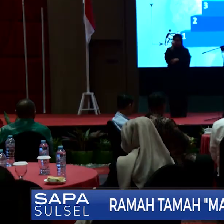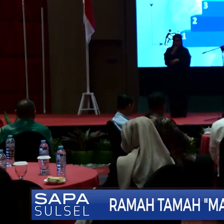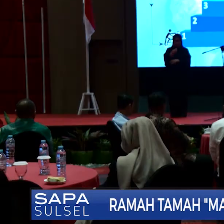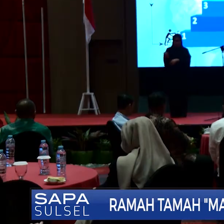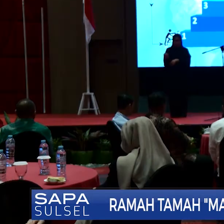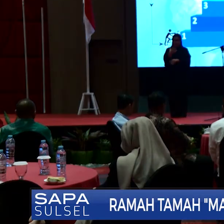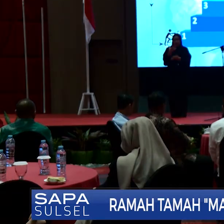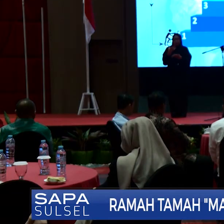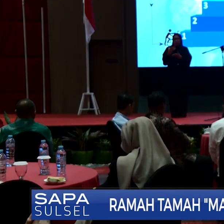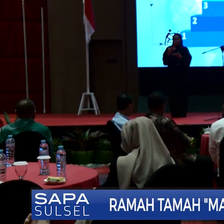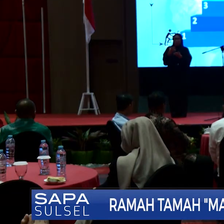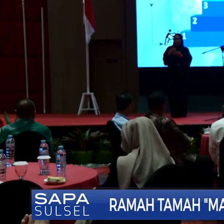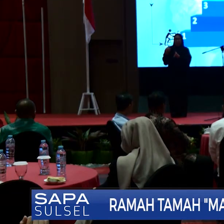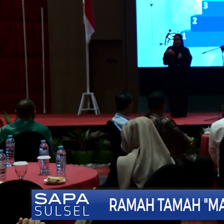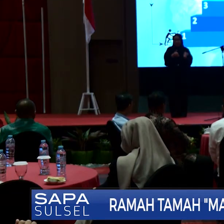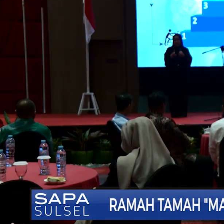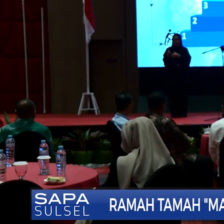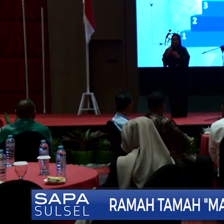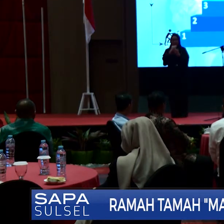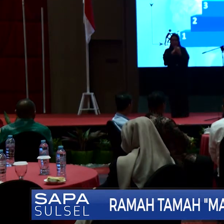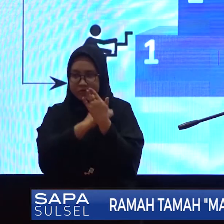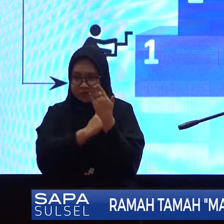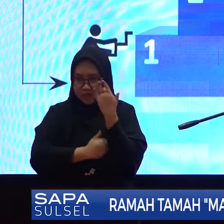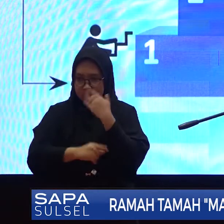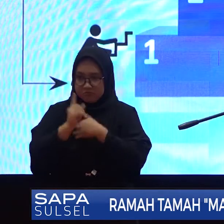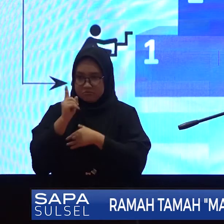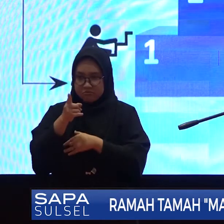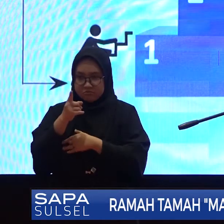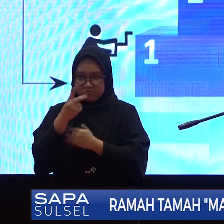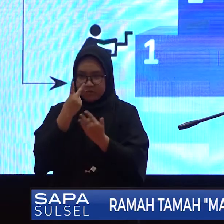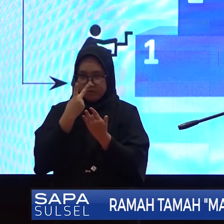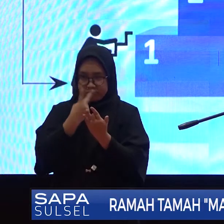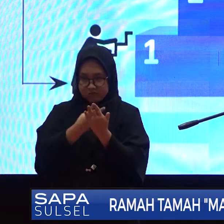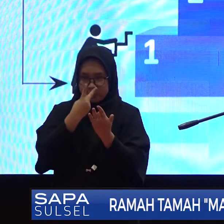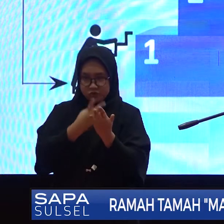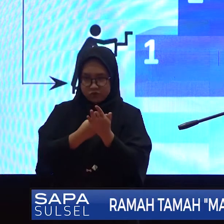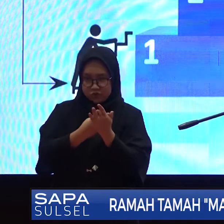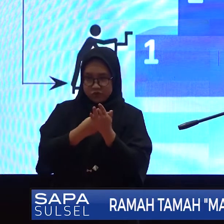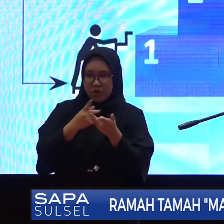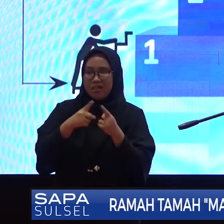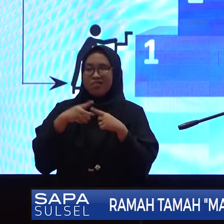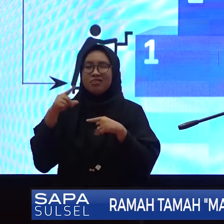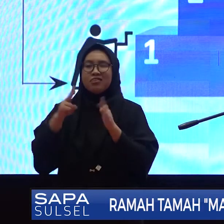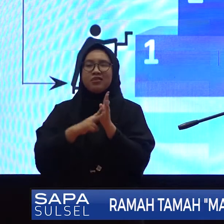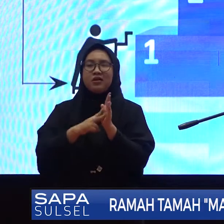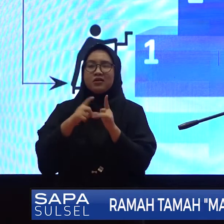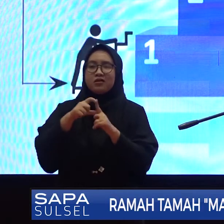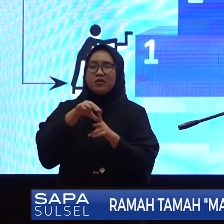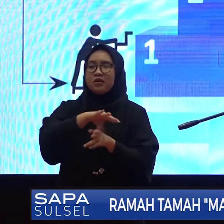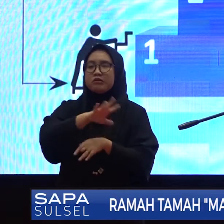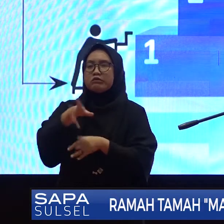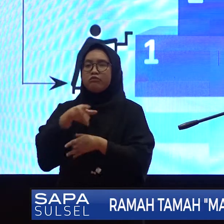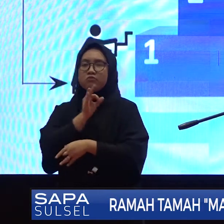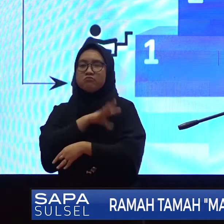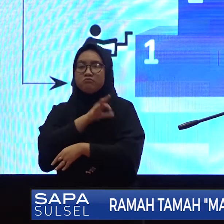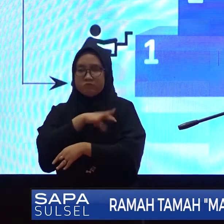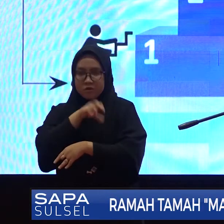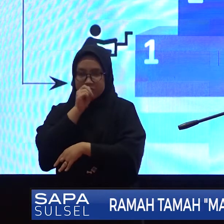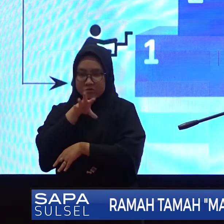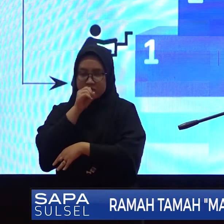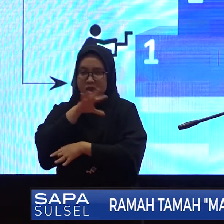kebijakan Ketenagakerjaan dengan mengacu kepada data tren serta masukan-masukan dari berbagai